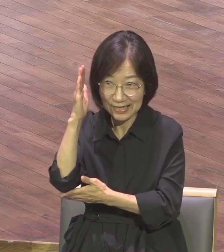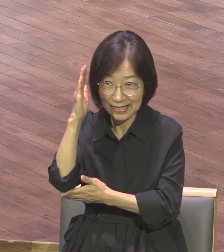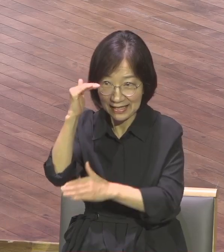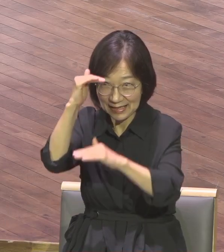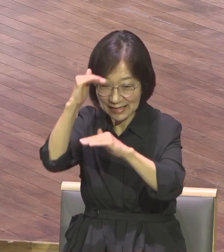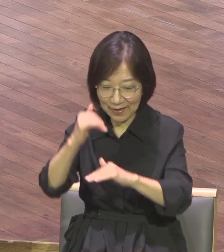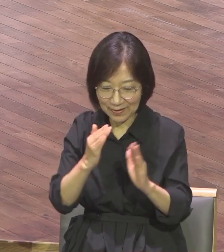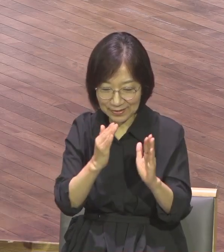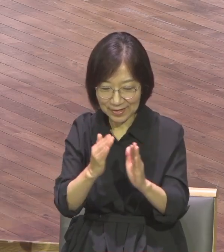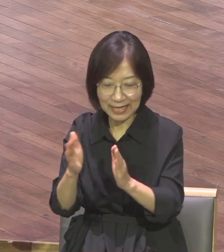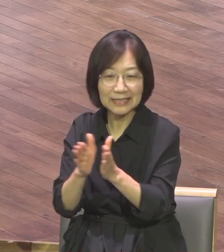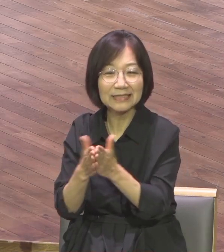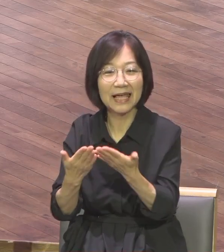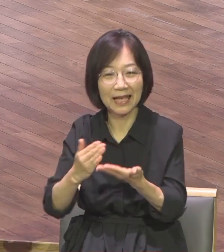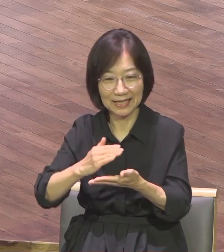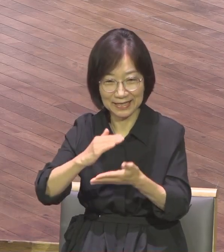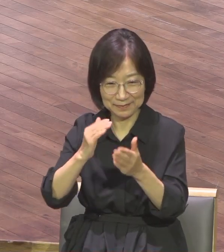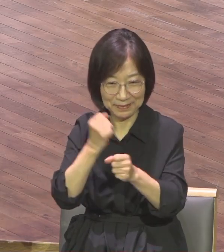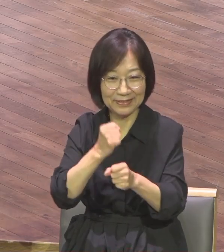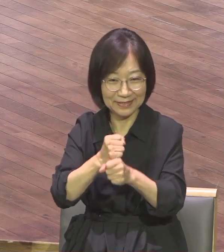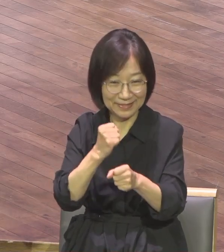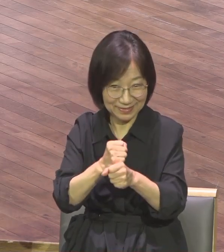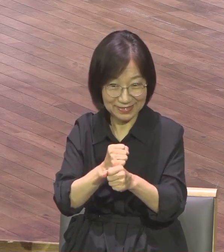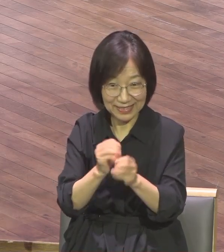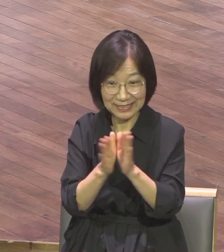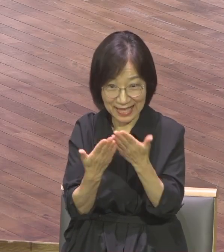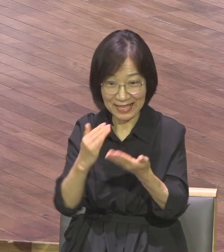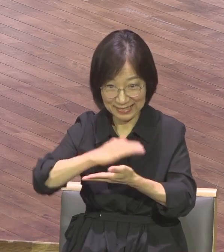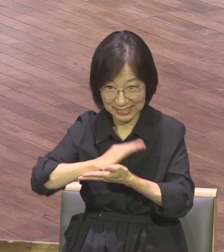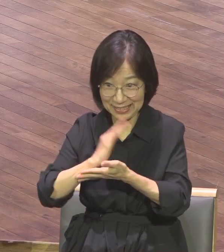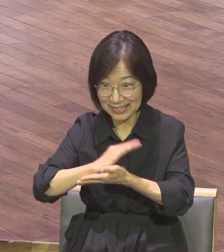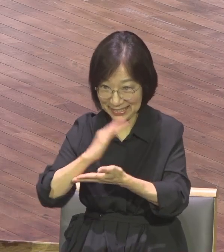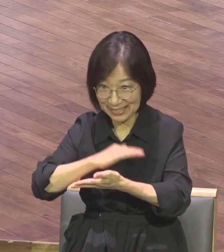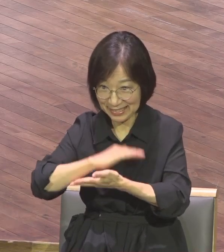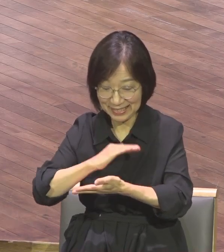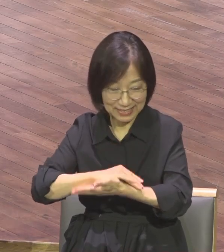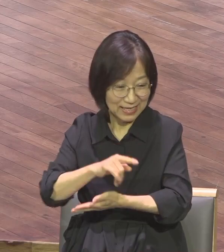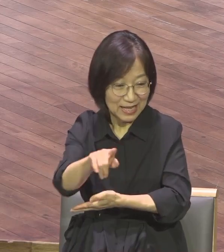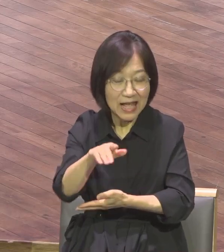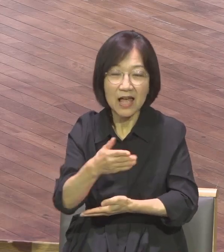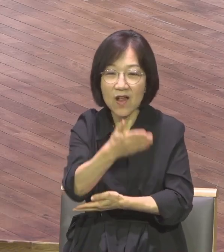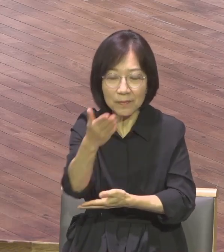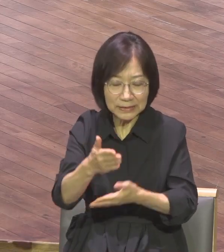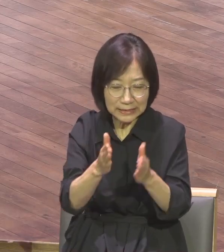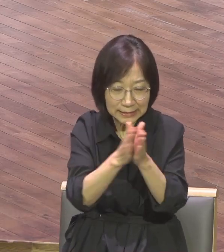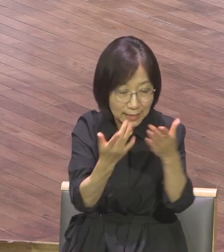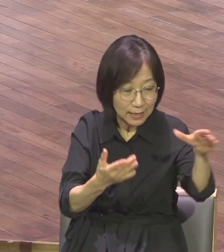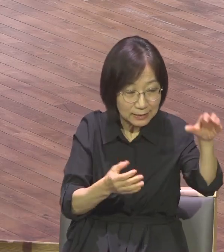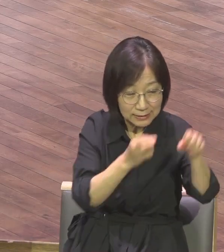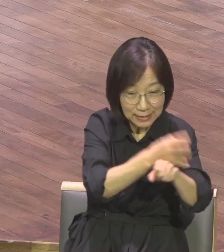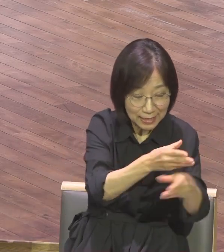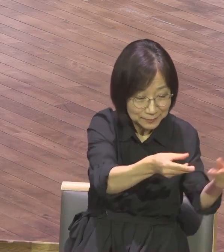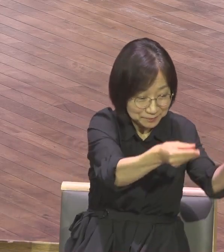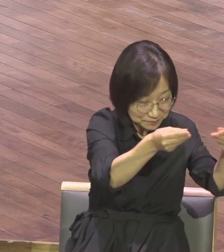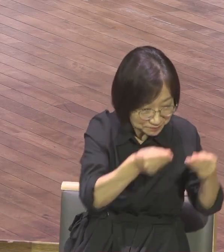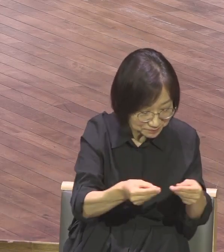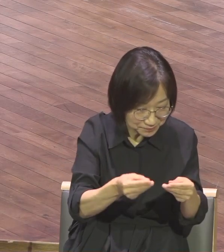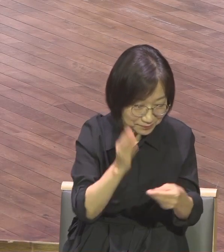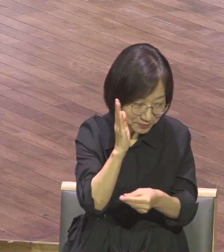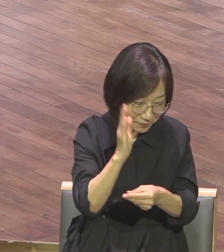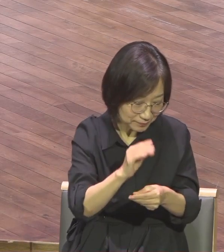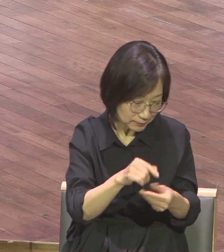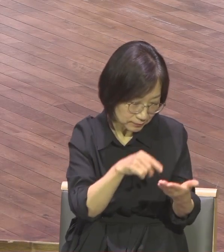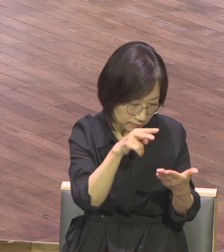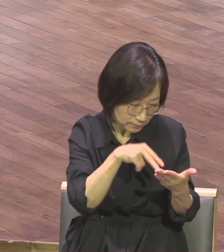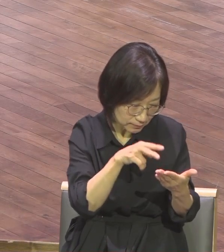가지고 정리를 한번 읽고 말하고 또 소용없어. 그걸 내가 손으로 직접 써서 내 노트를 만 내 노트. 내 설교집도